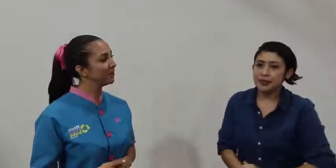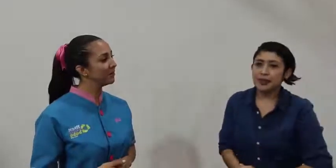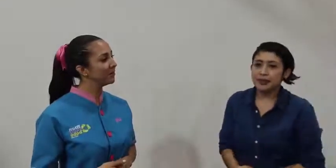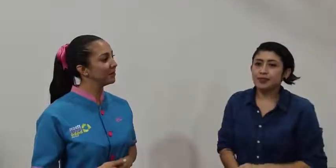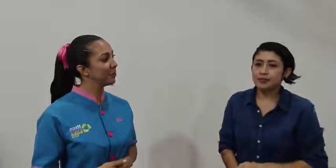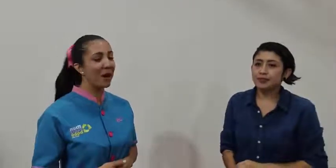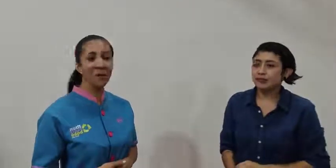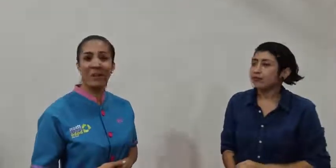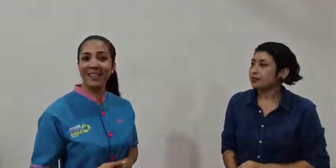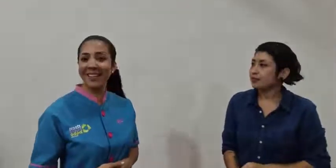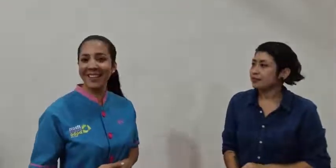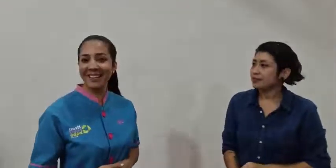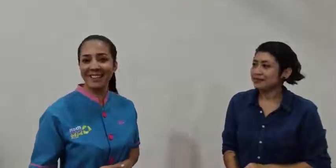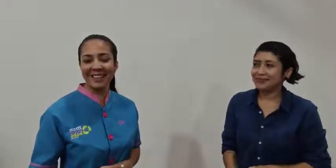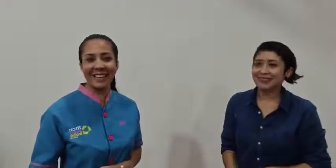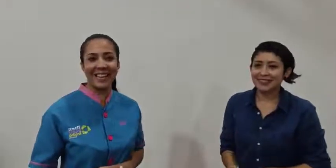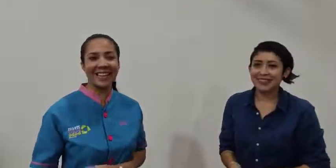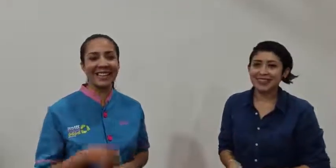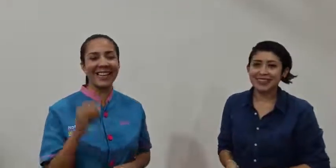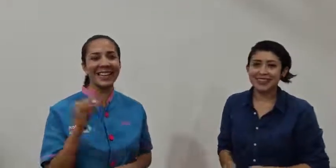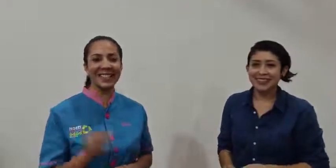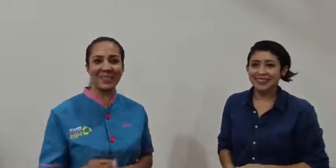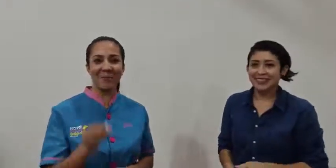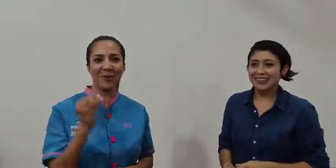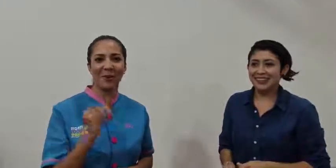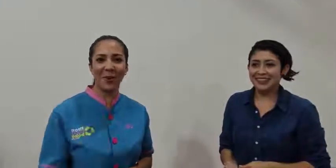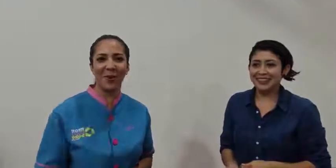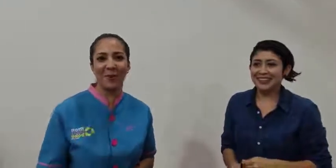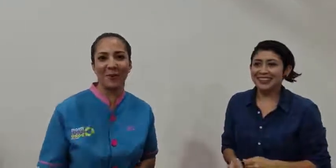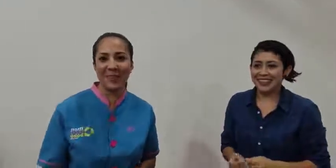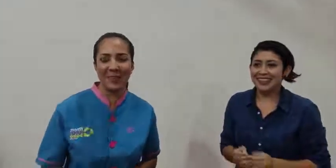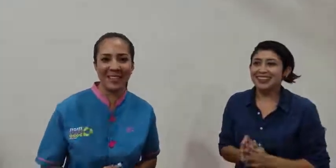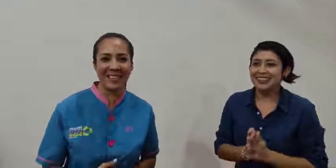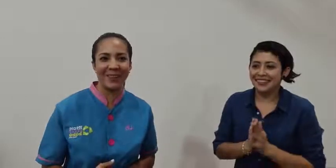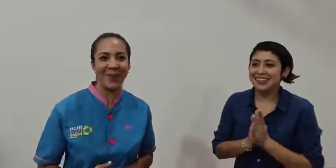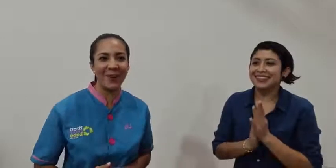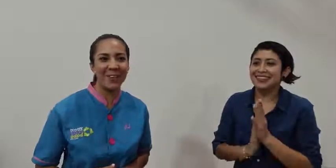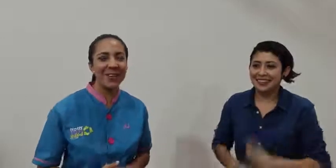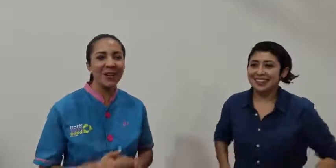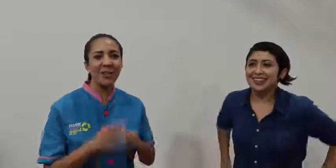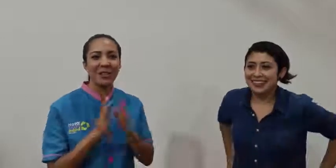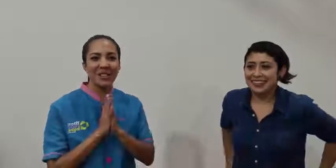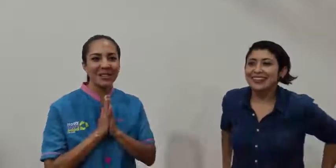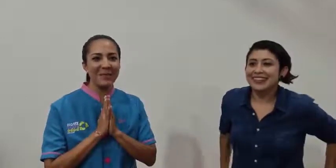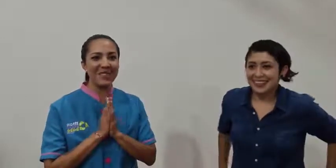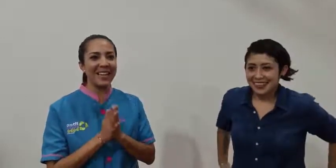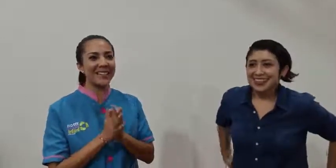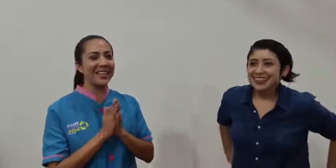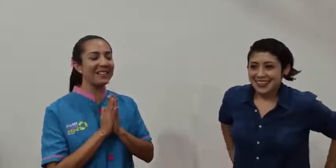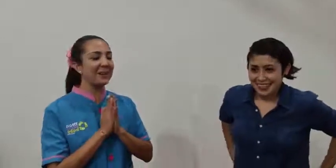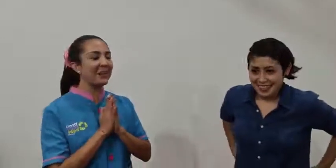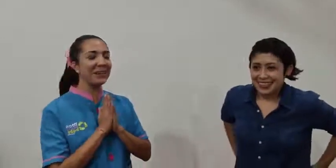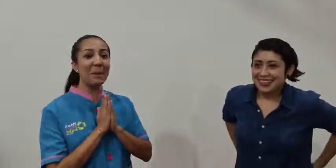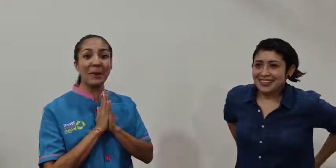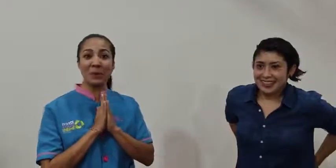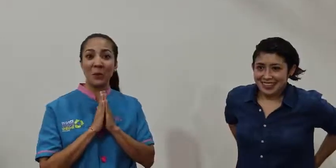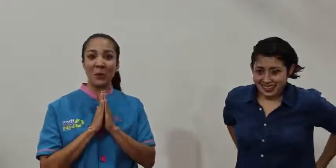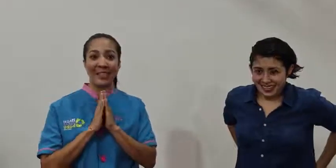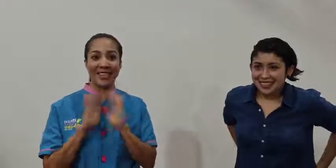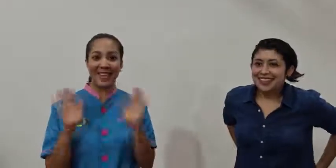Wow, interesantísimo todo lo que hemos aprendido hoy. Muchísimas gracias, de verdad me pareció un